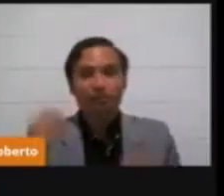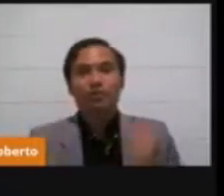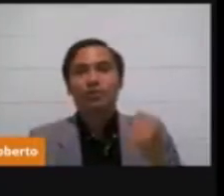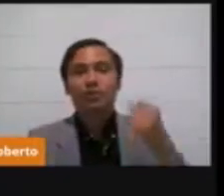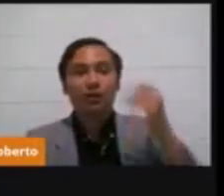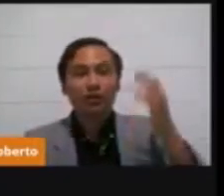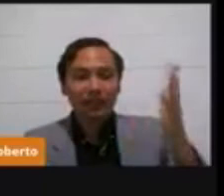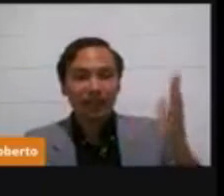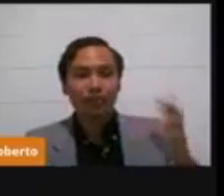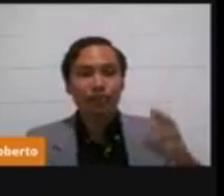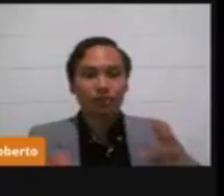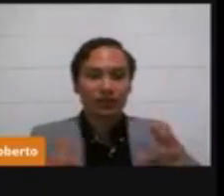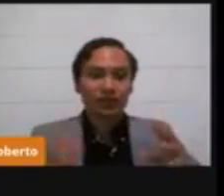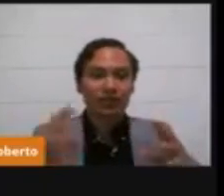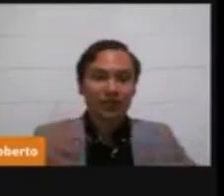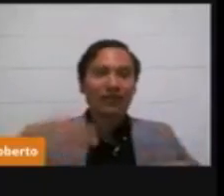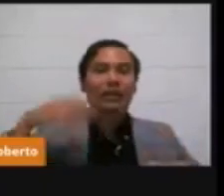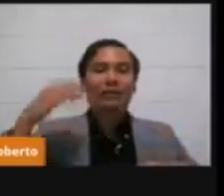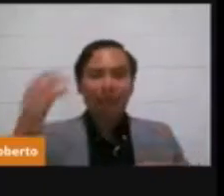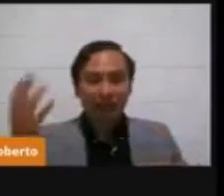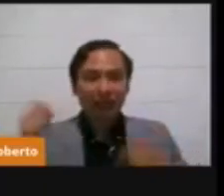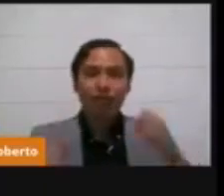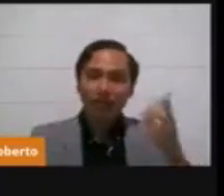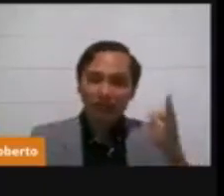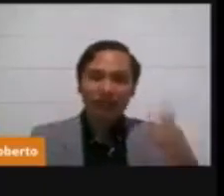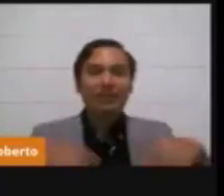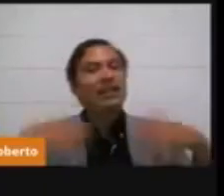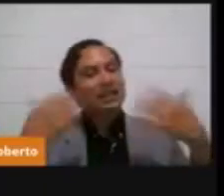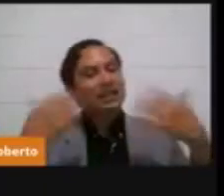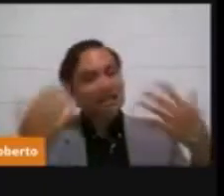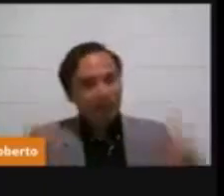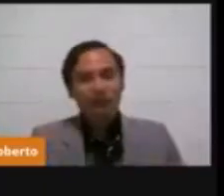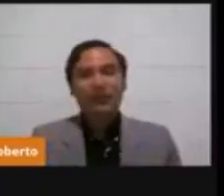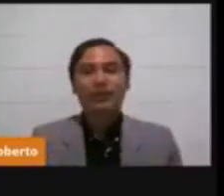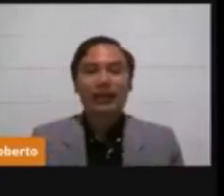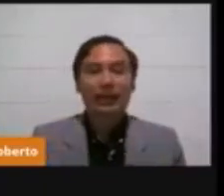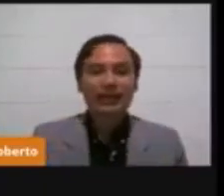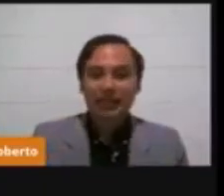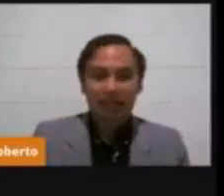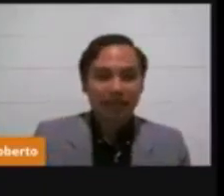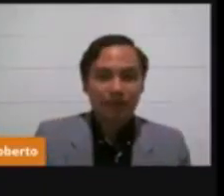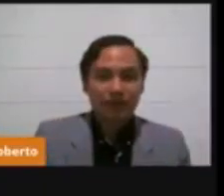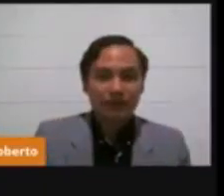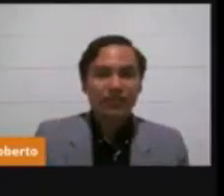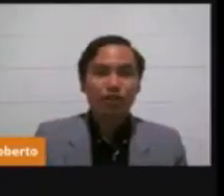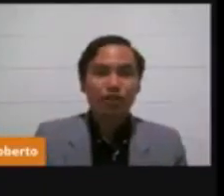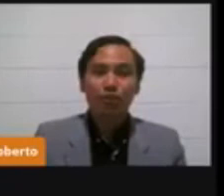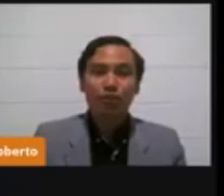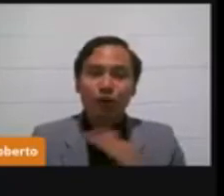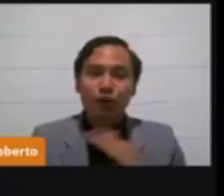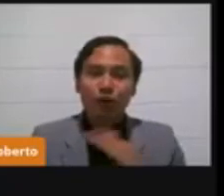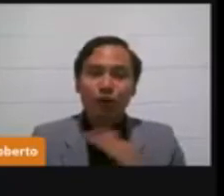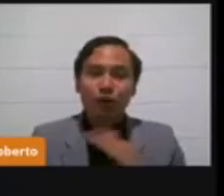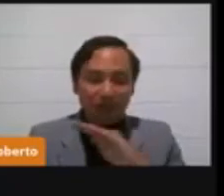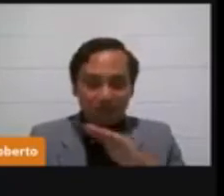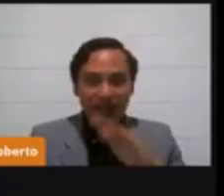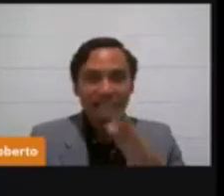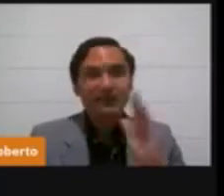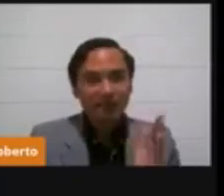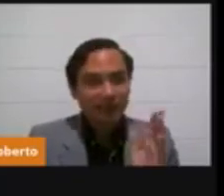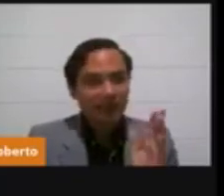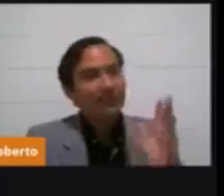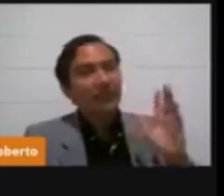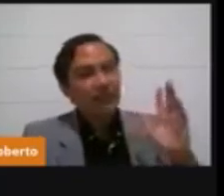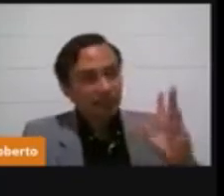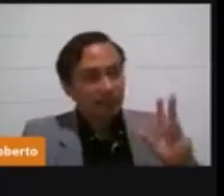visuales, otros somos más auditivos, otros tenemos que ver, oír y hacer, etcétera. Entonces somos